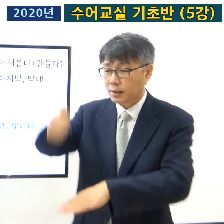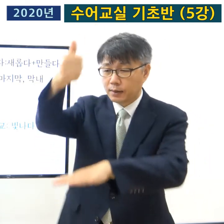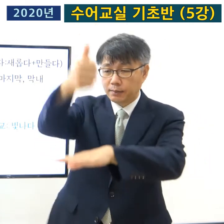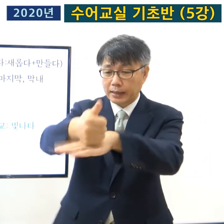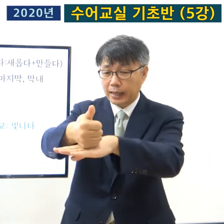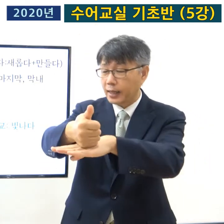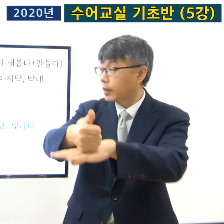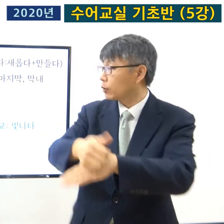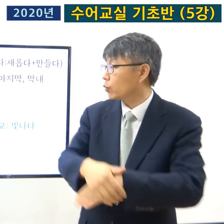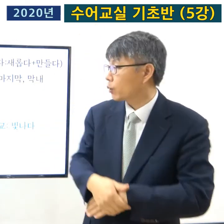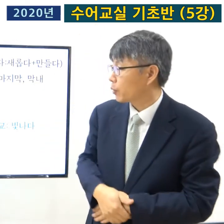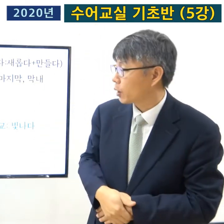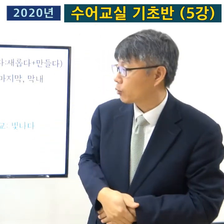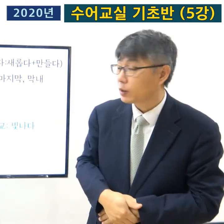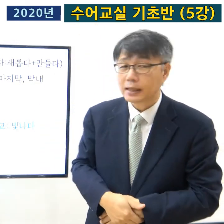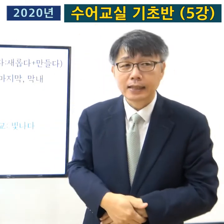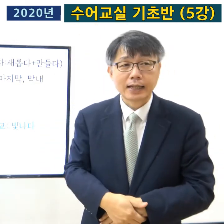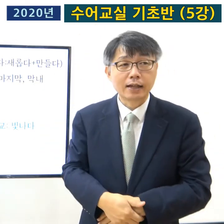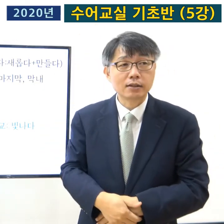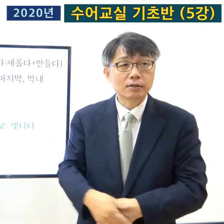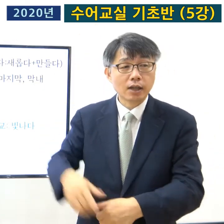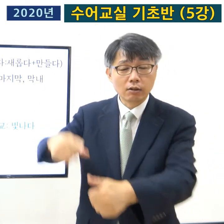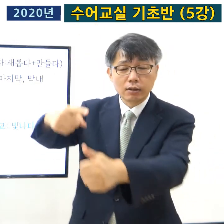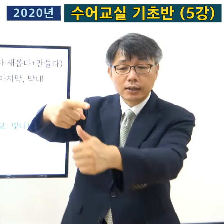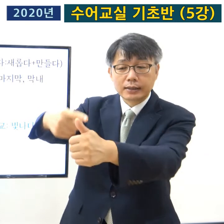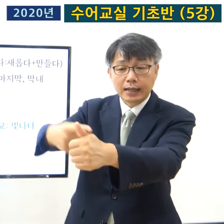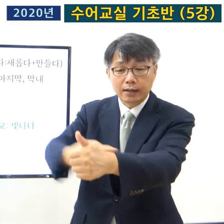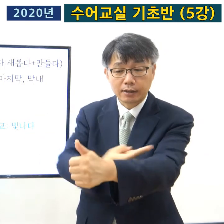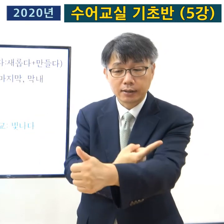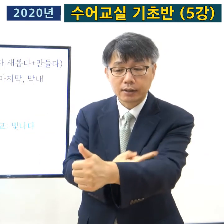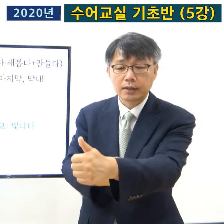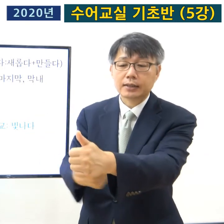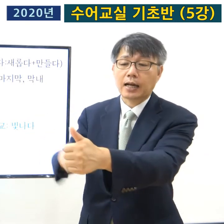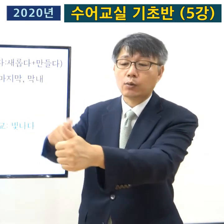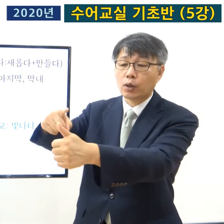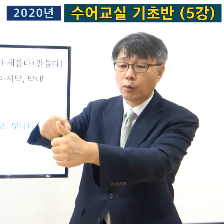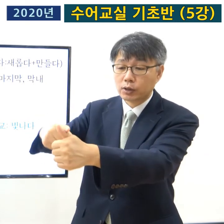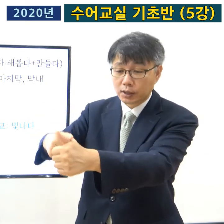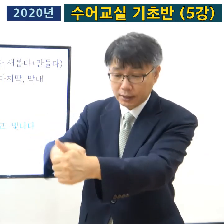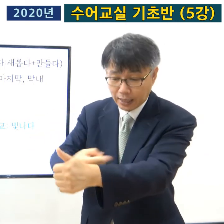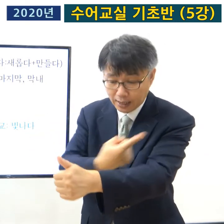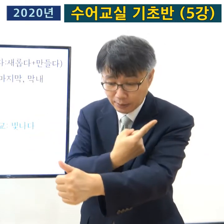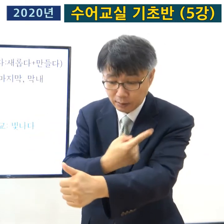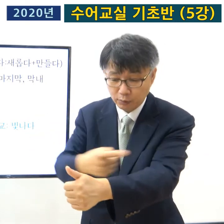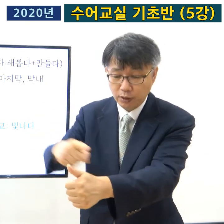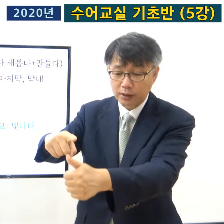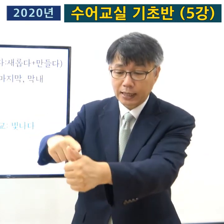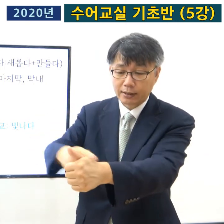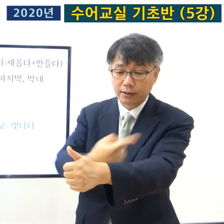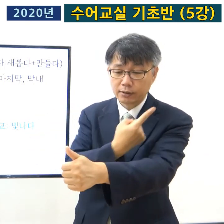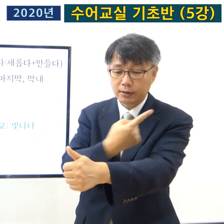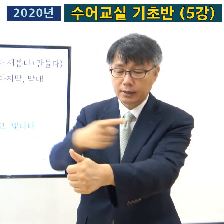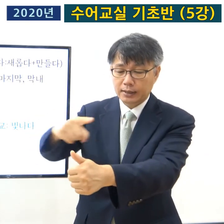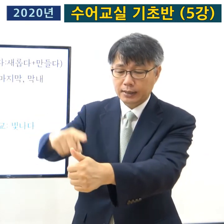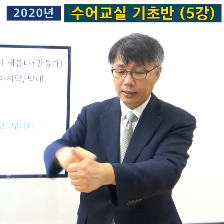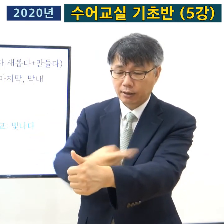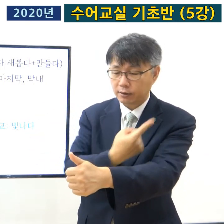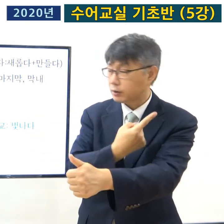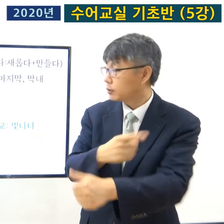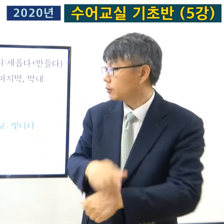마지막, 막내 이렇게 표현하고 자연은 어떻게 해요? 자연. 자, 여기 뭔지 이렇게 잘 만져보는 거예요. 자연. 그